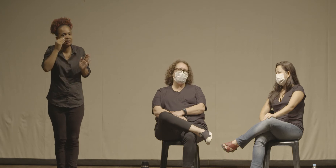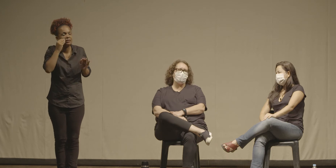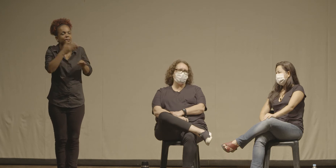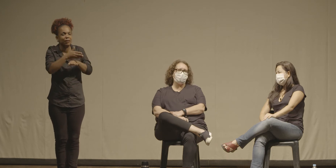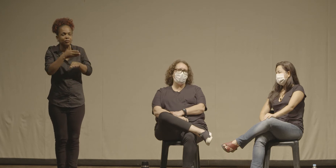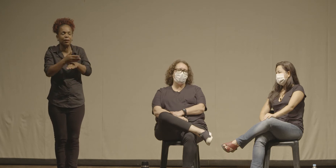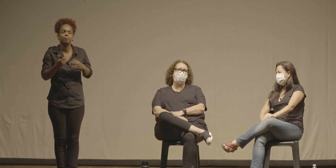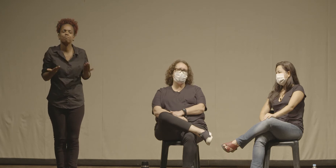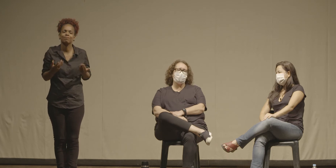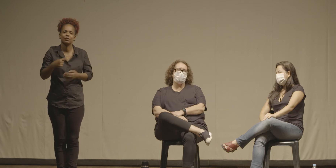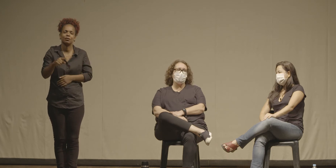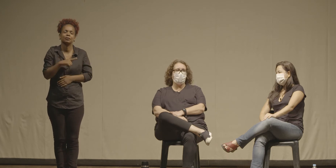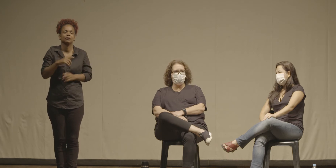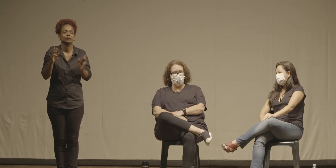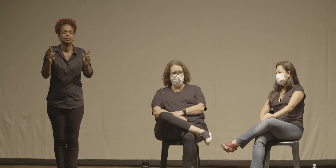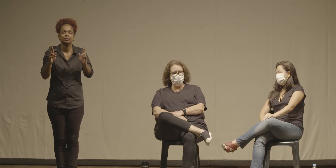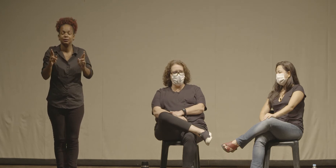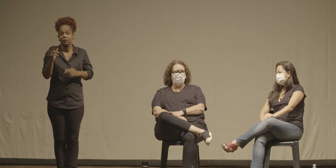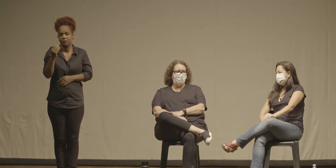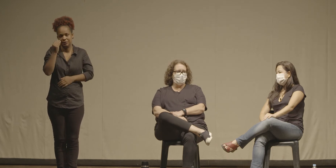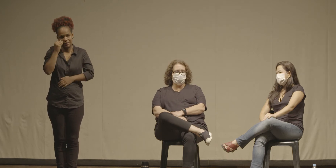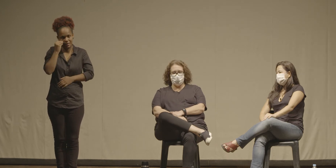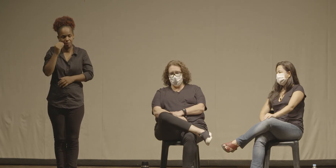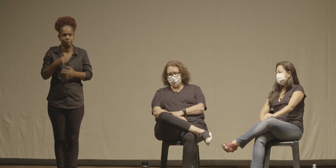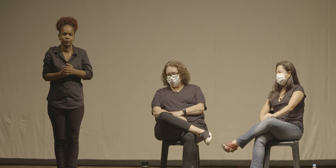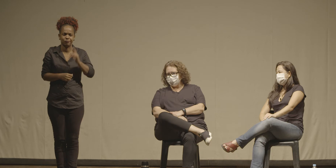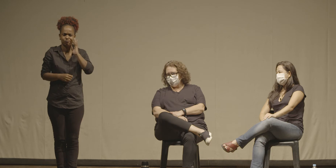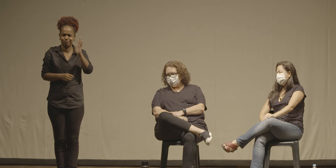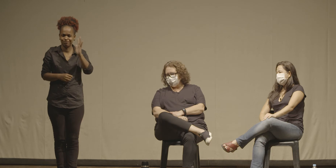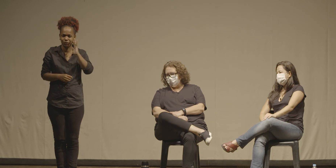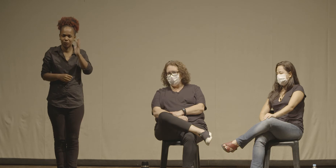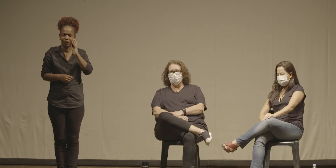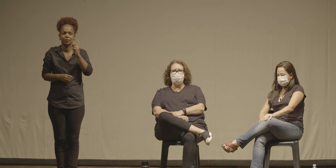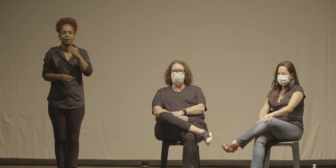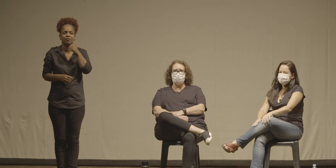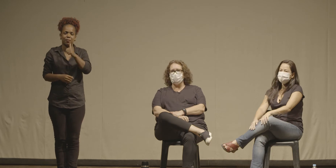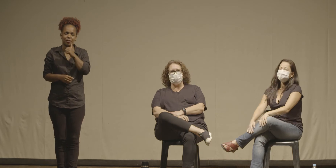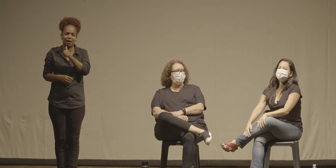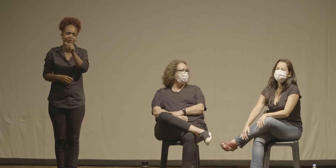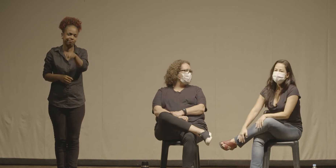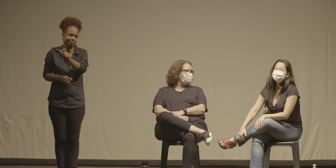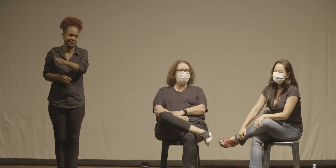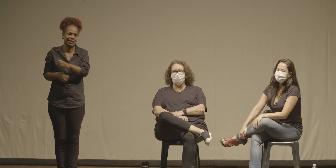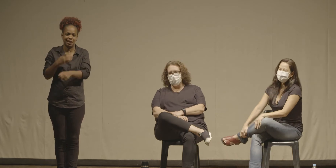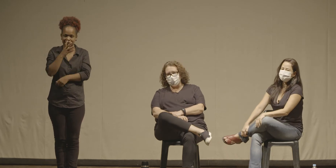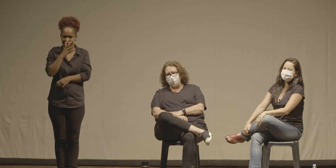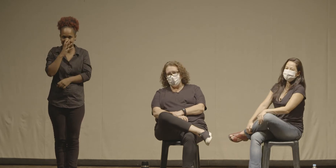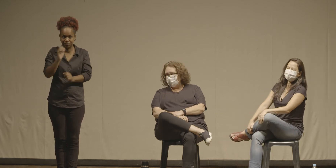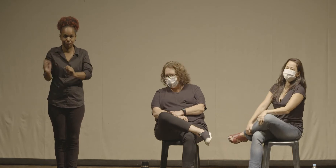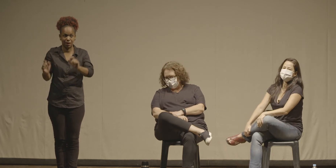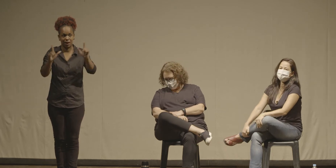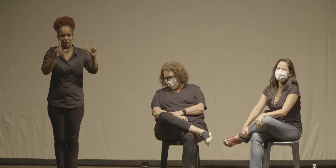Então, assim, a gente tinha esse intuito e, obviamente, o sonho de trazer essas mulheres para assistirem o filme numa grande